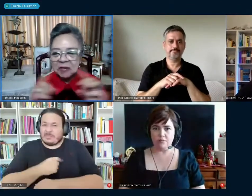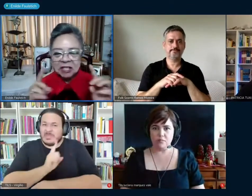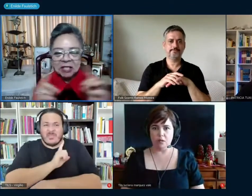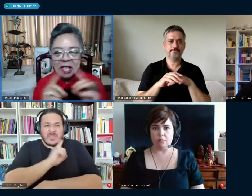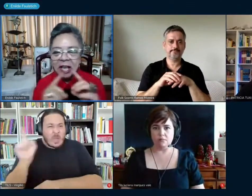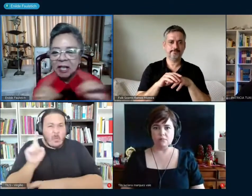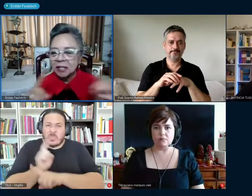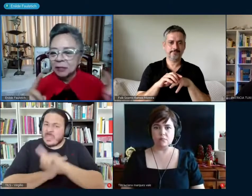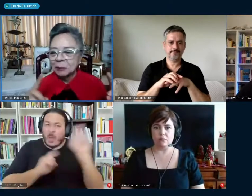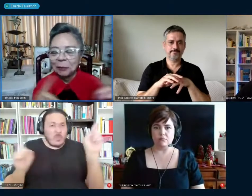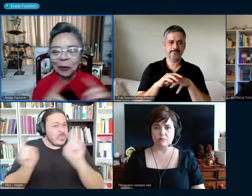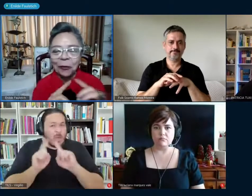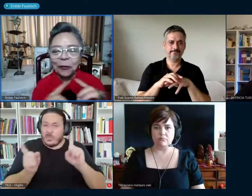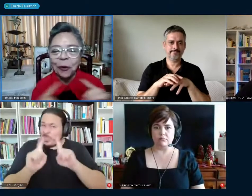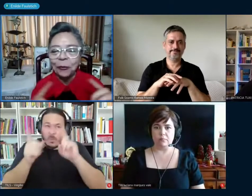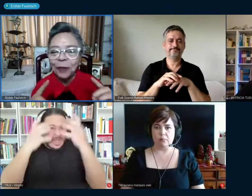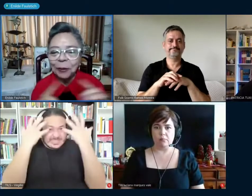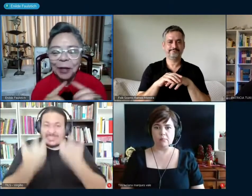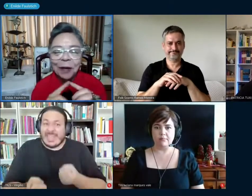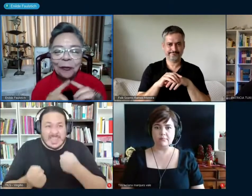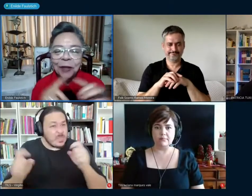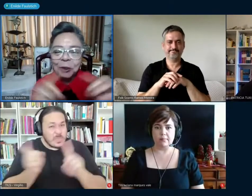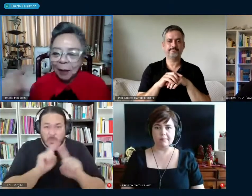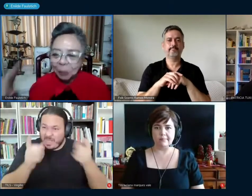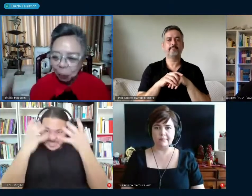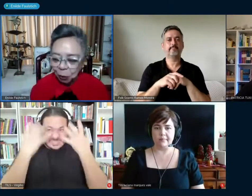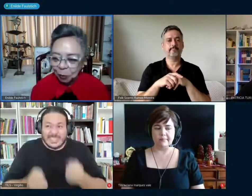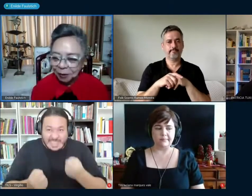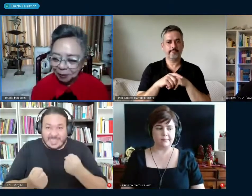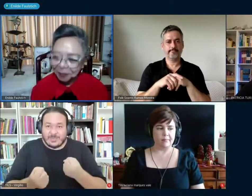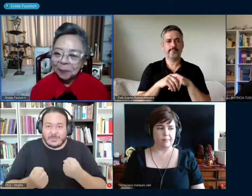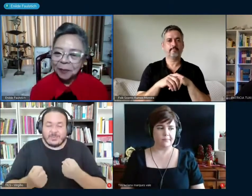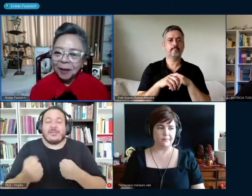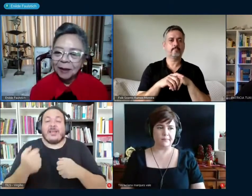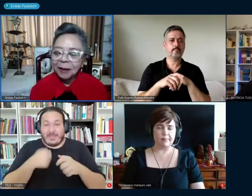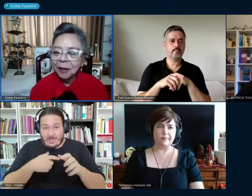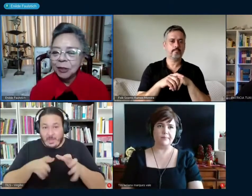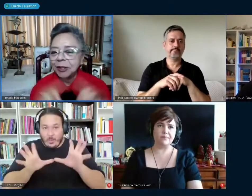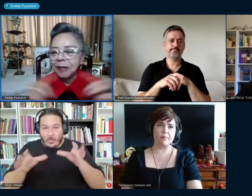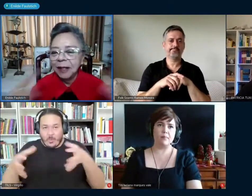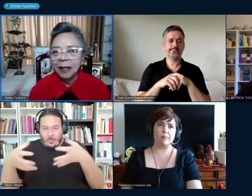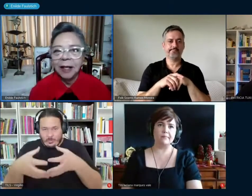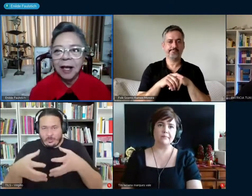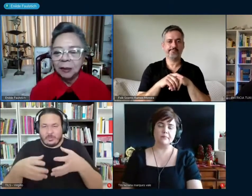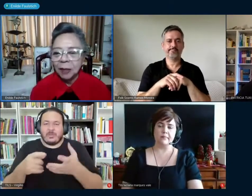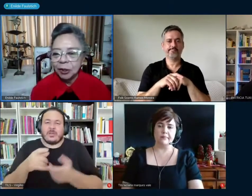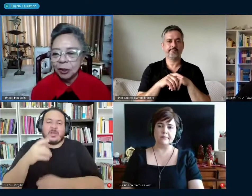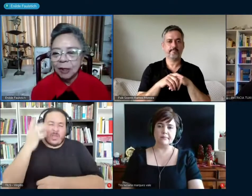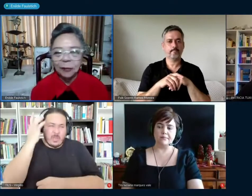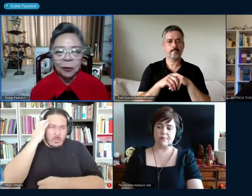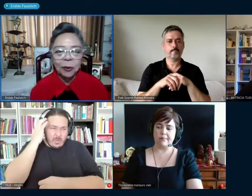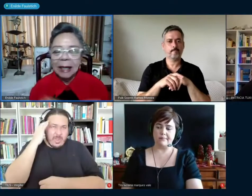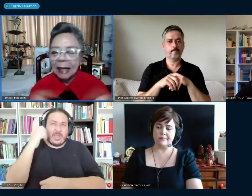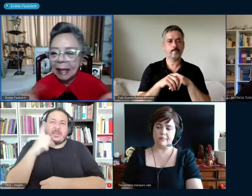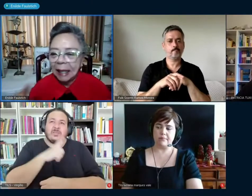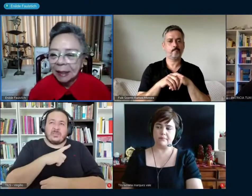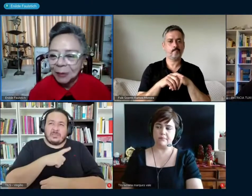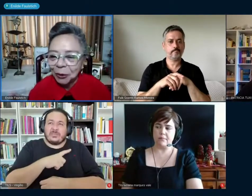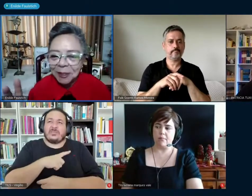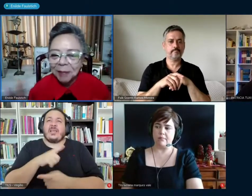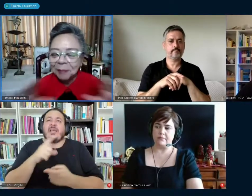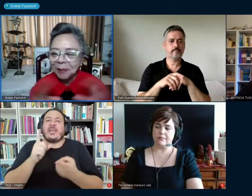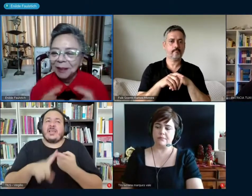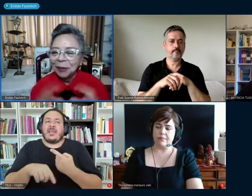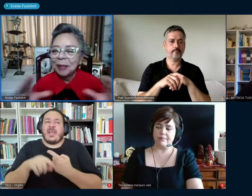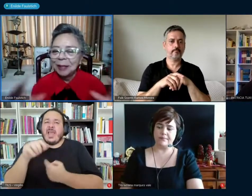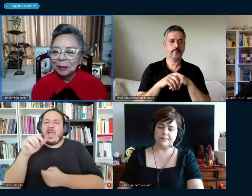não aceito. Eu fiz com a turma, eu acho que estava Renata, eu acho que estava o Alex, eu não